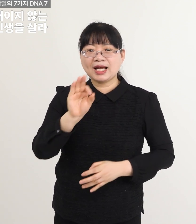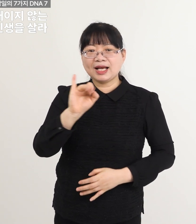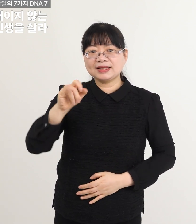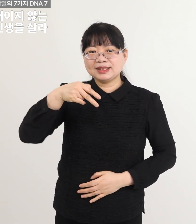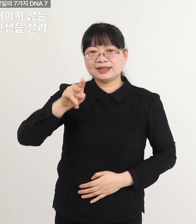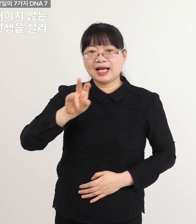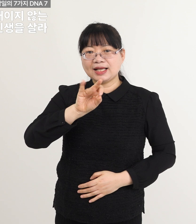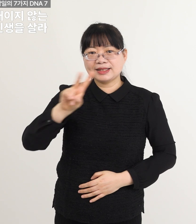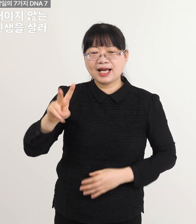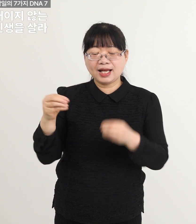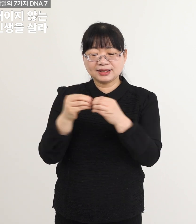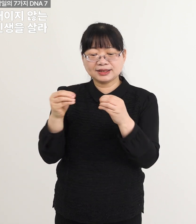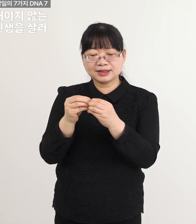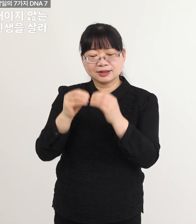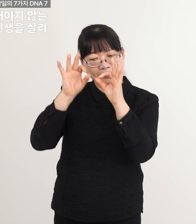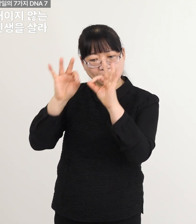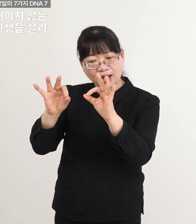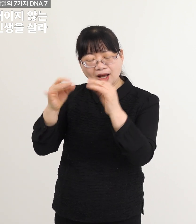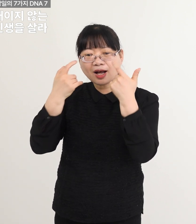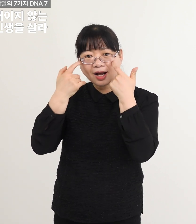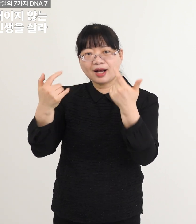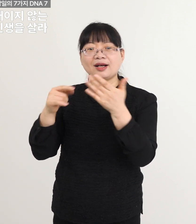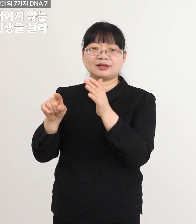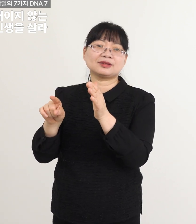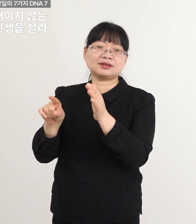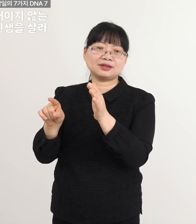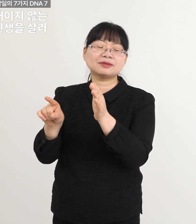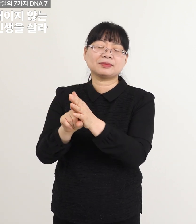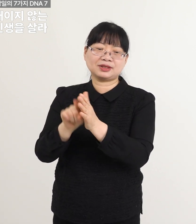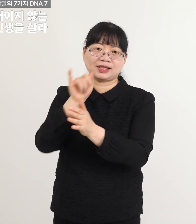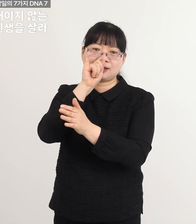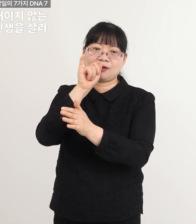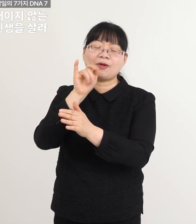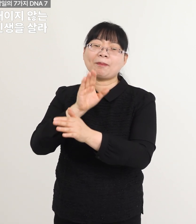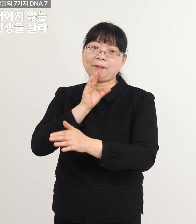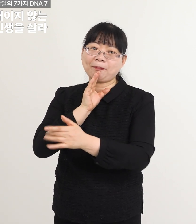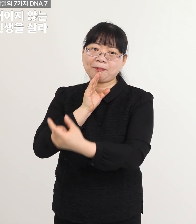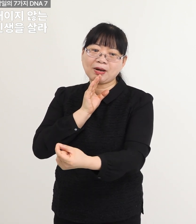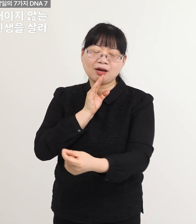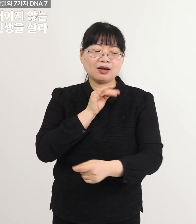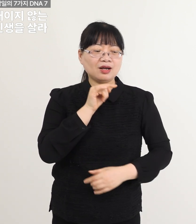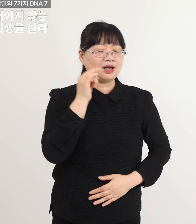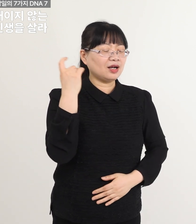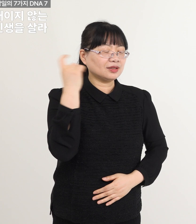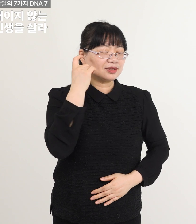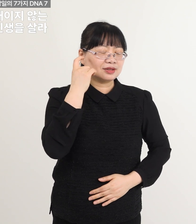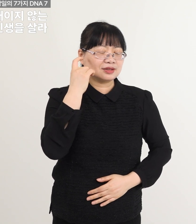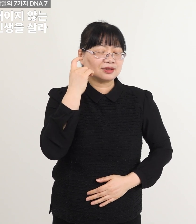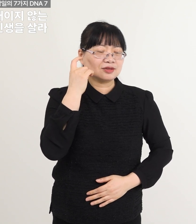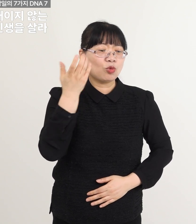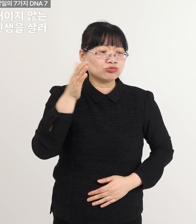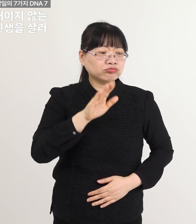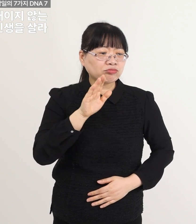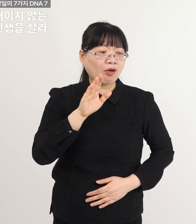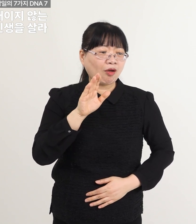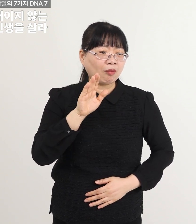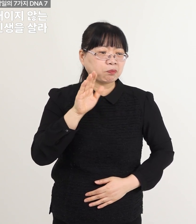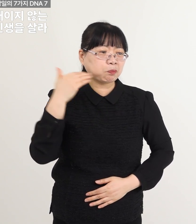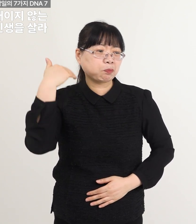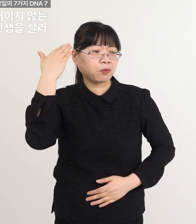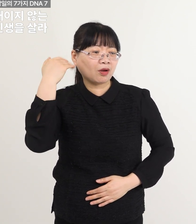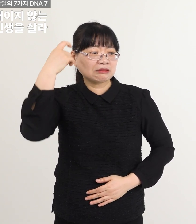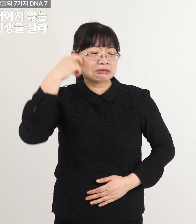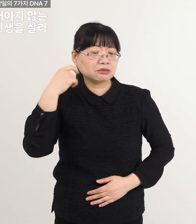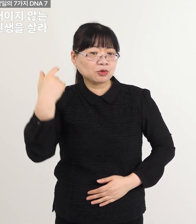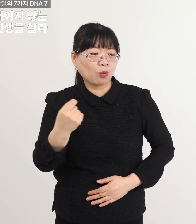이사야의 글이 확실하구나. 맞구나. 저들은 들어도 듣지 못하고 보아도 보지